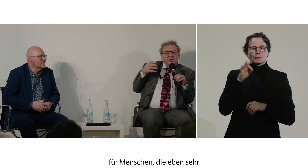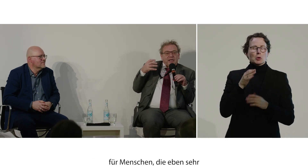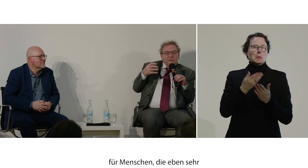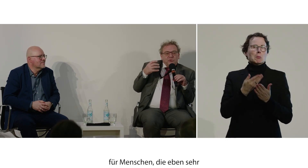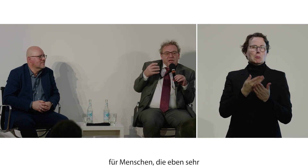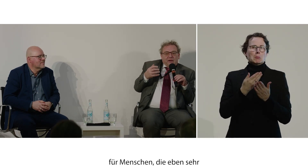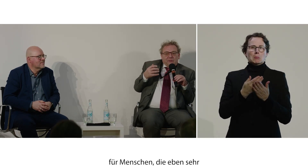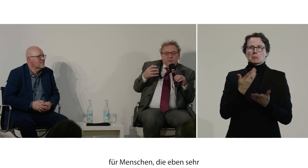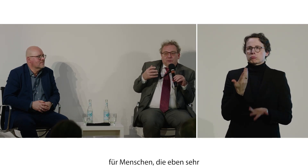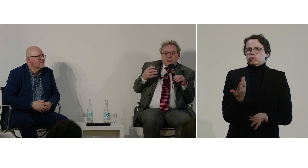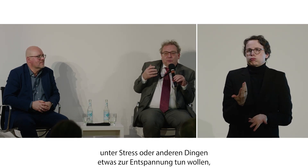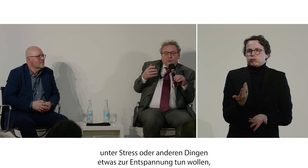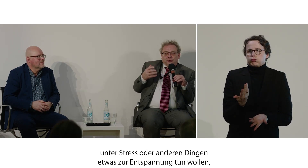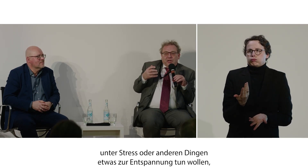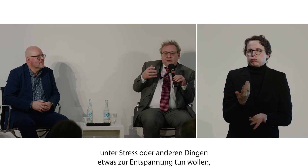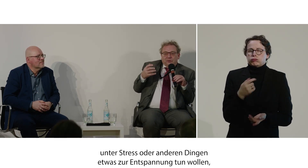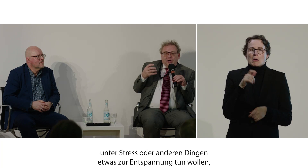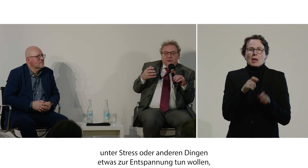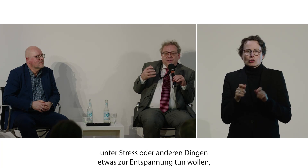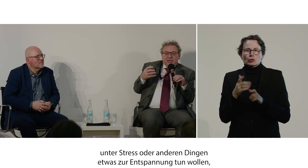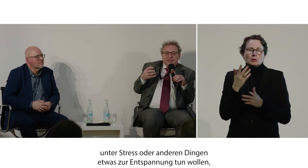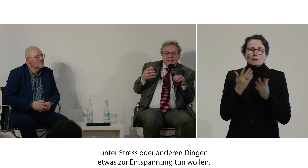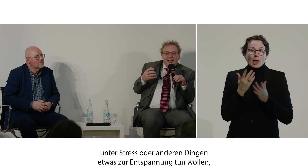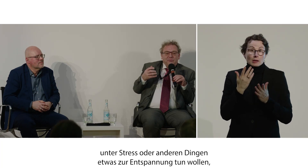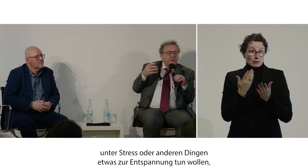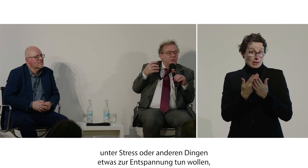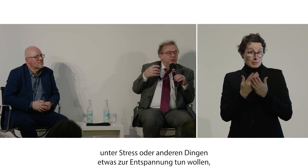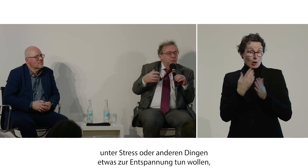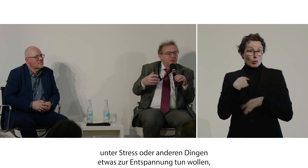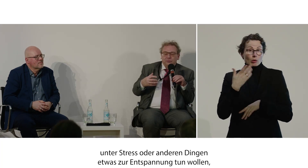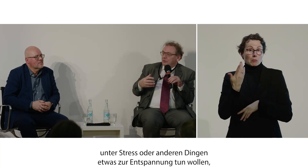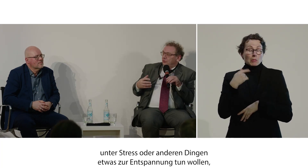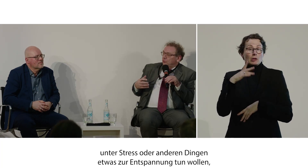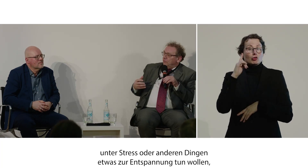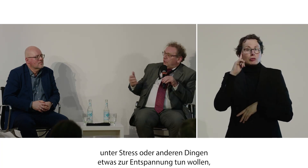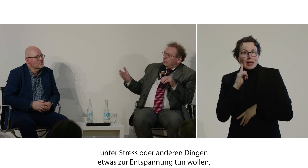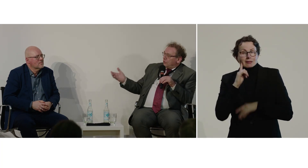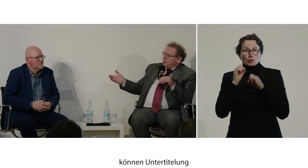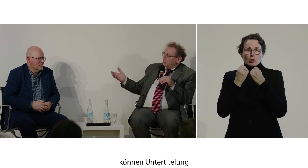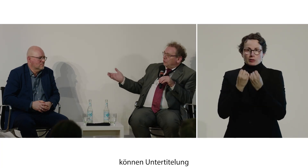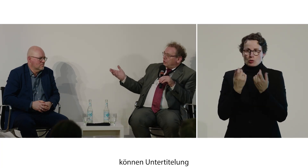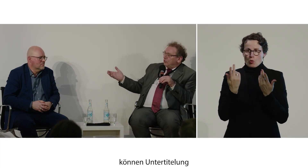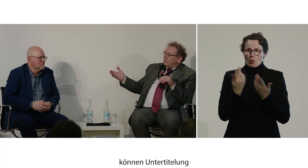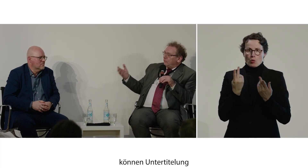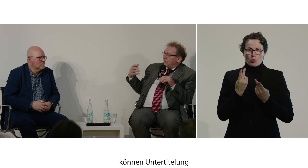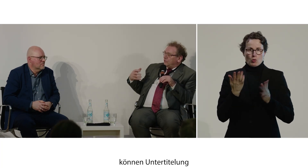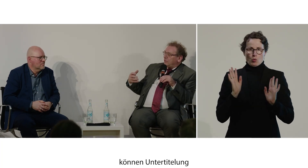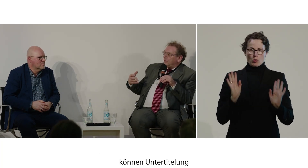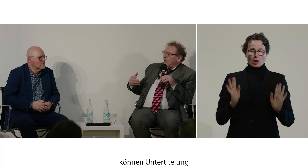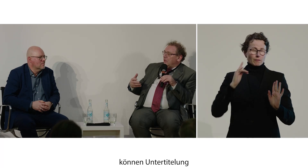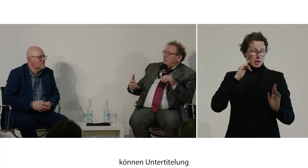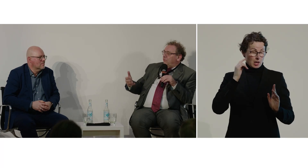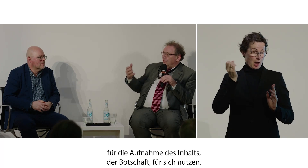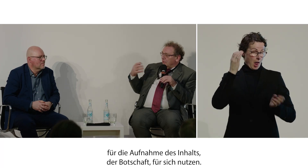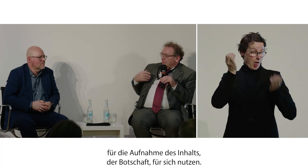die eben sehr unter Stress oder anderen Dingen etwas zur Entspannung tun wollen, können unter Kittelung für